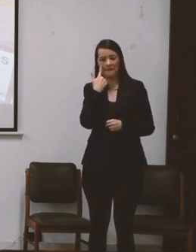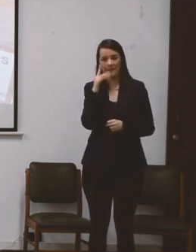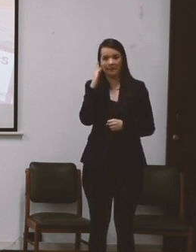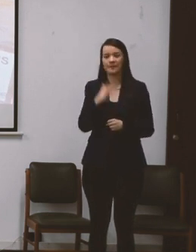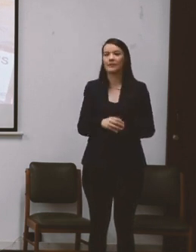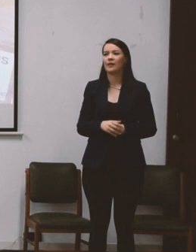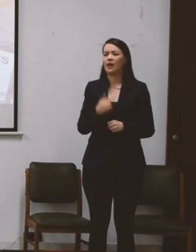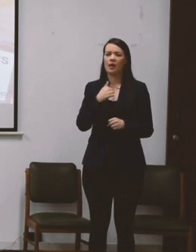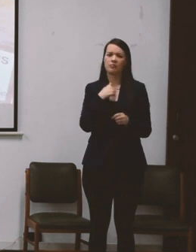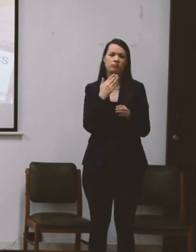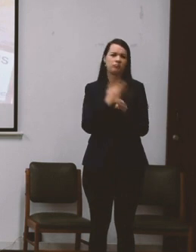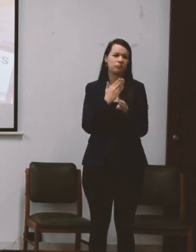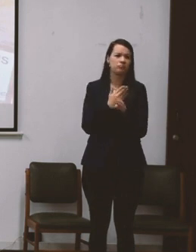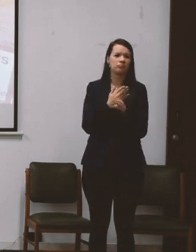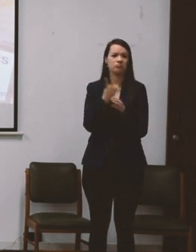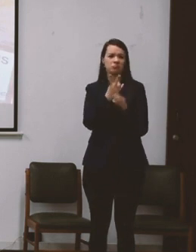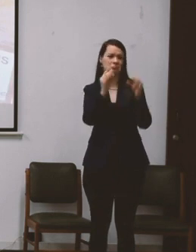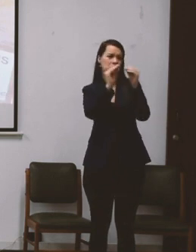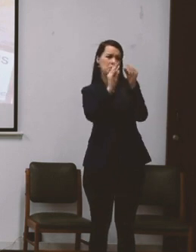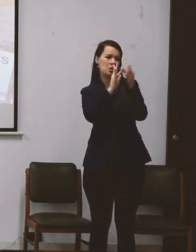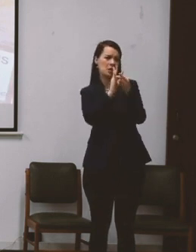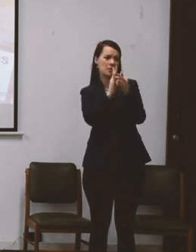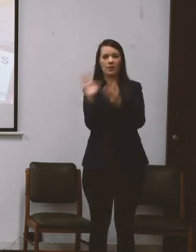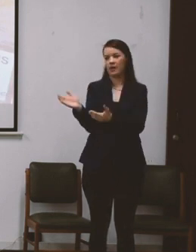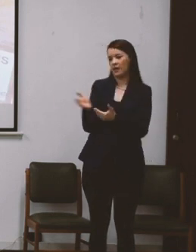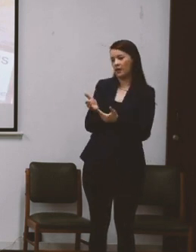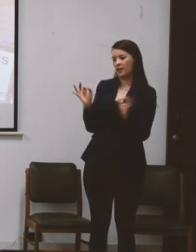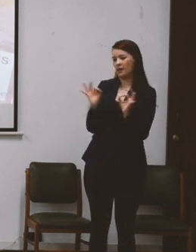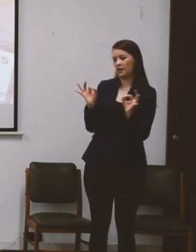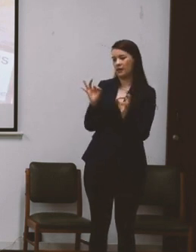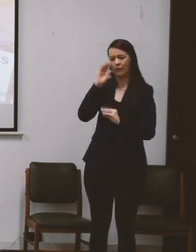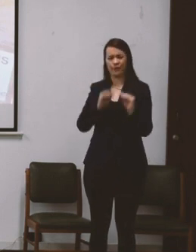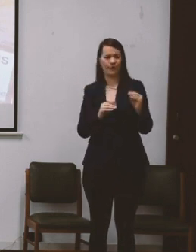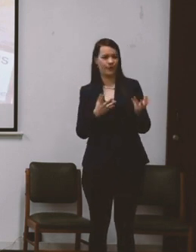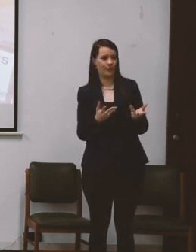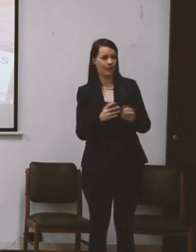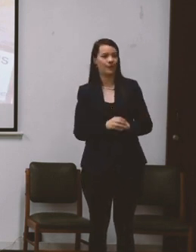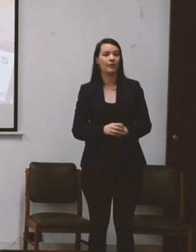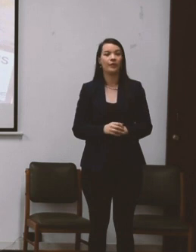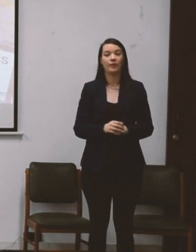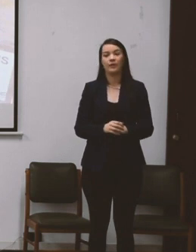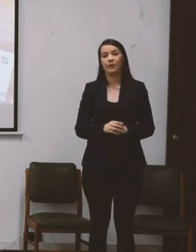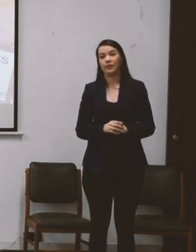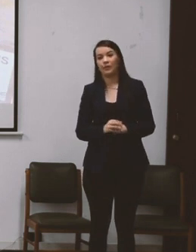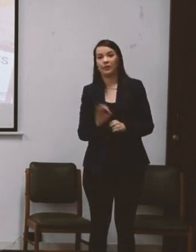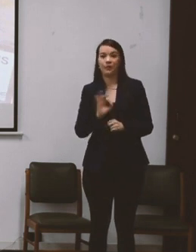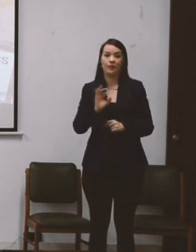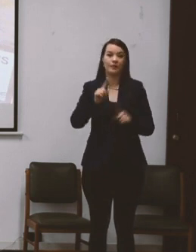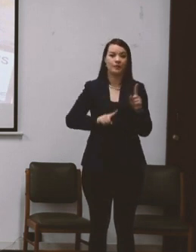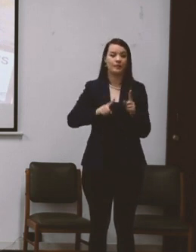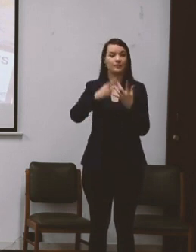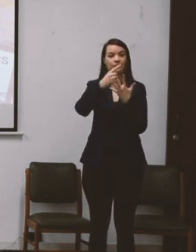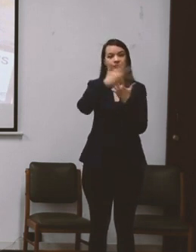¿no? O sea, no tengo problemas si se besan o se casan, pero que no adopten. A su vez enfrentamos el fascismo heterosexista,